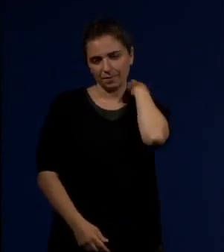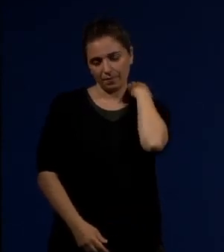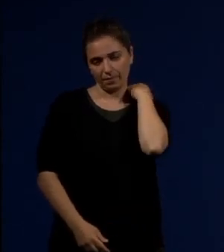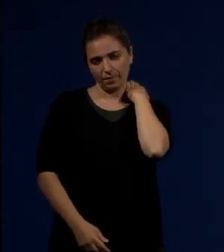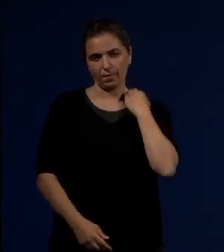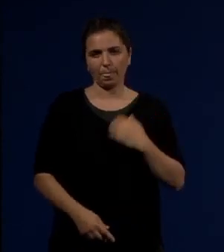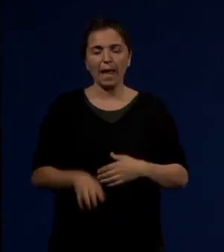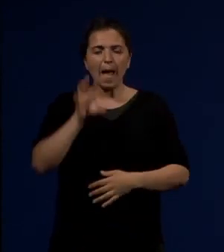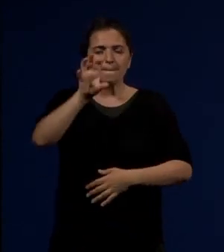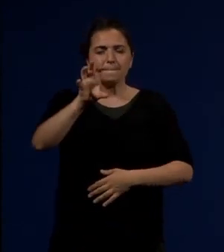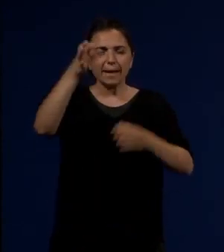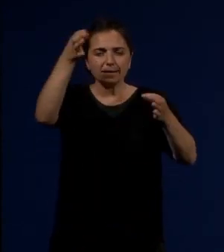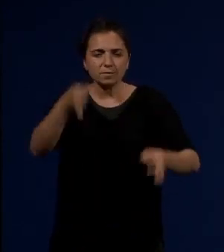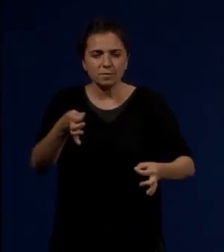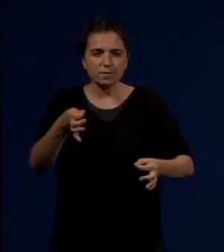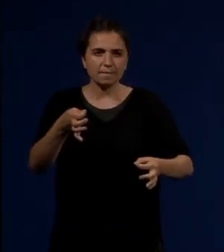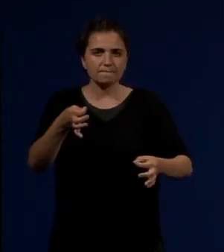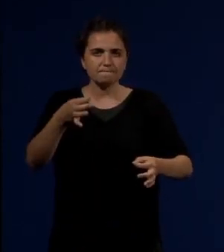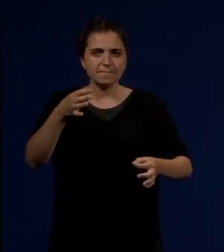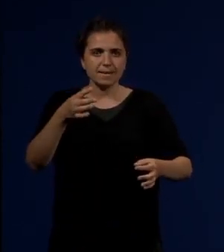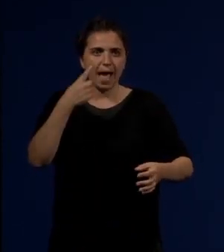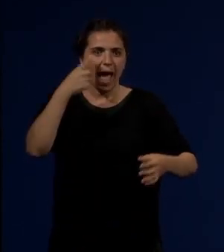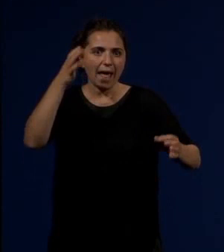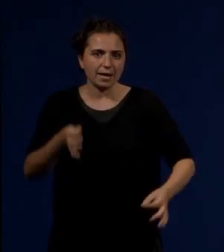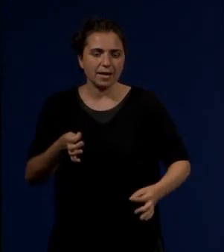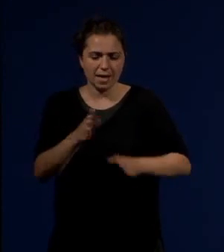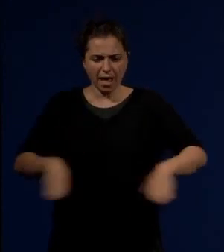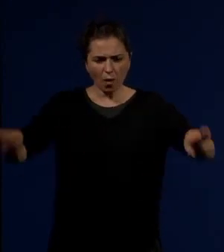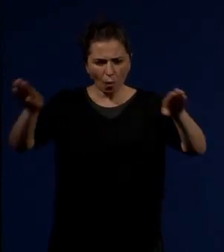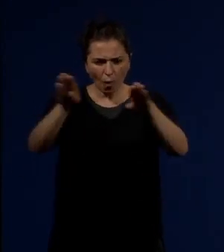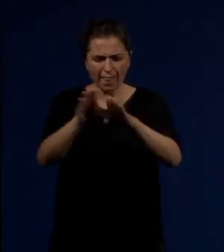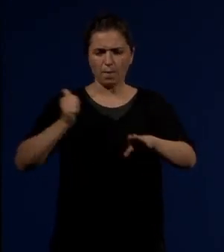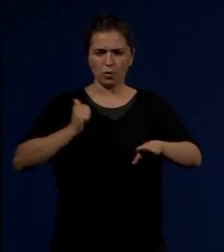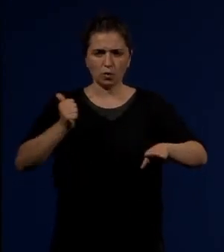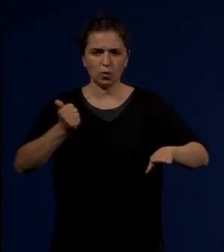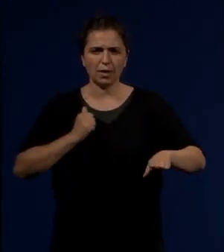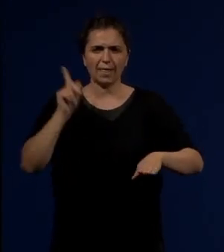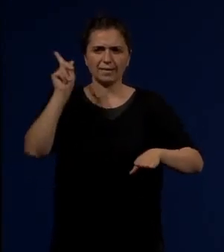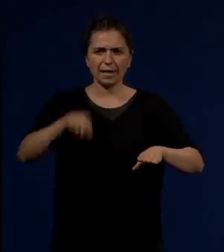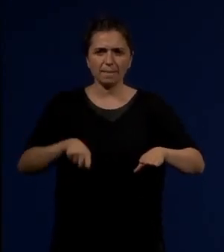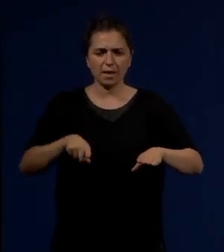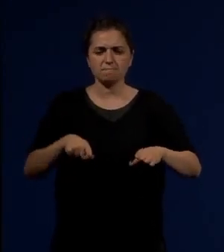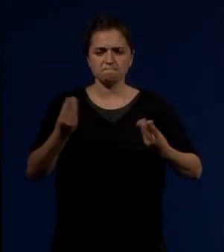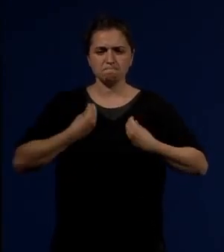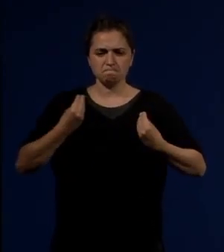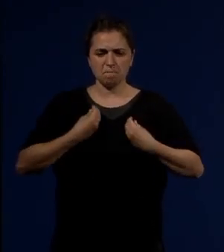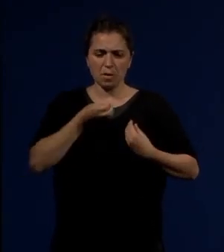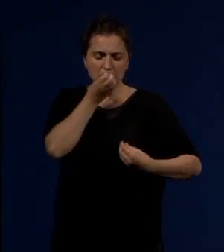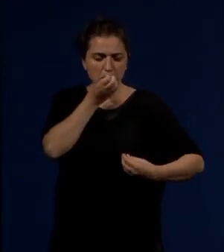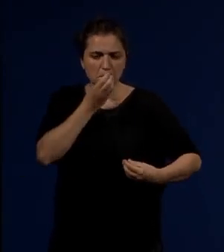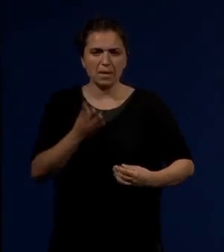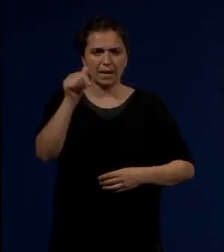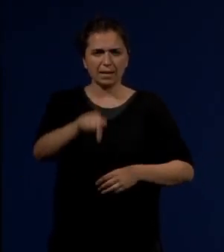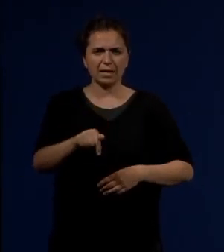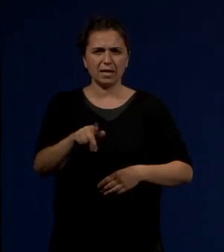Un país xusto cree na xustiza social, na igualdade de oportunidades, na capacidade de vivir con dignidade na propia terra, de non se deixar atrás, de